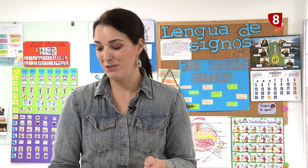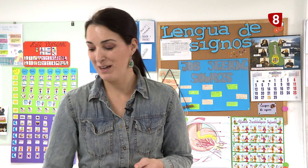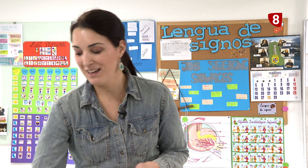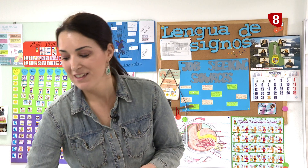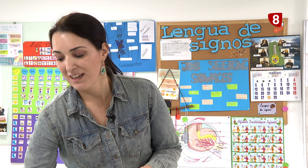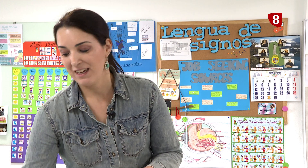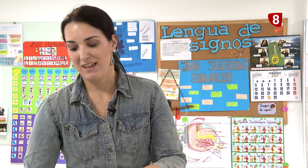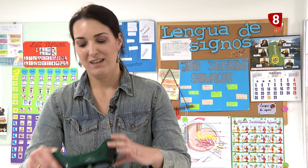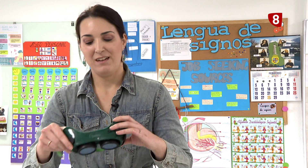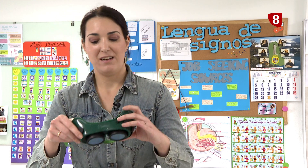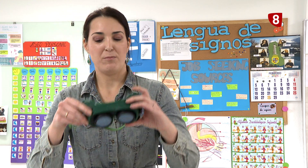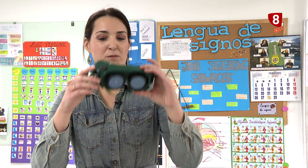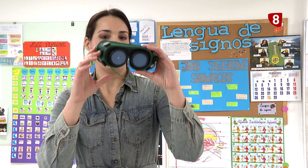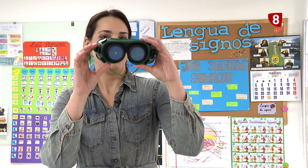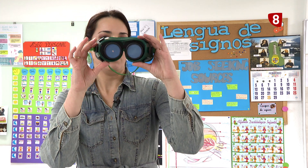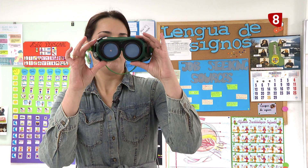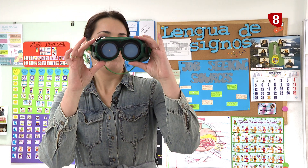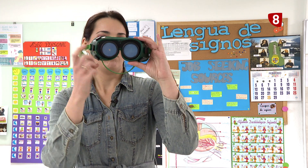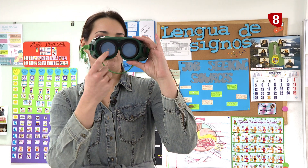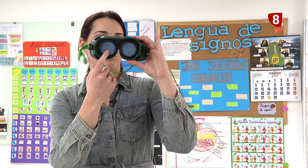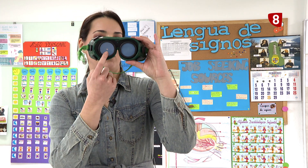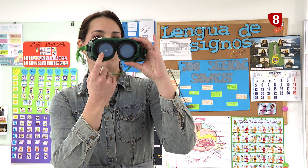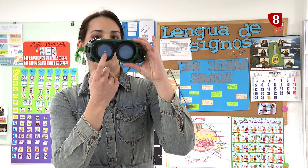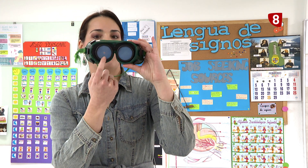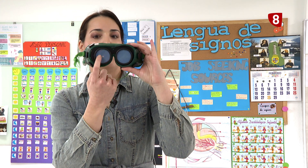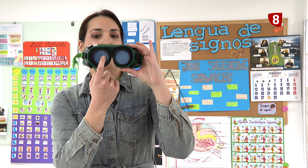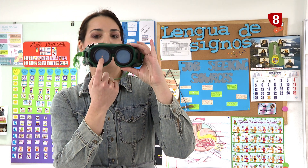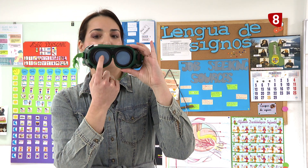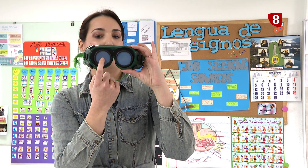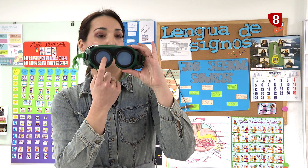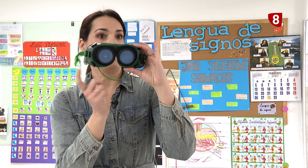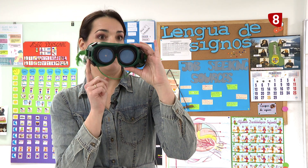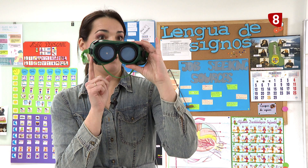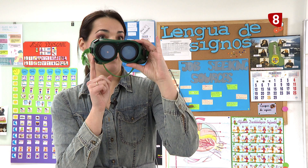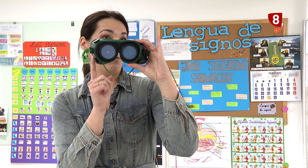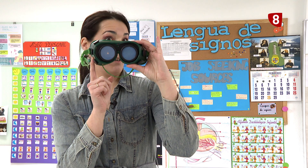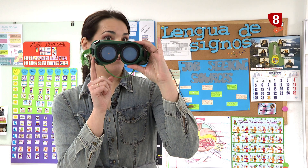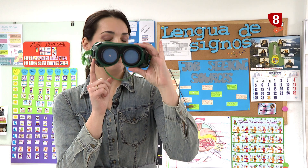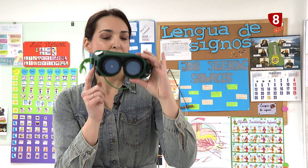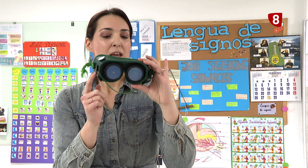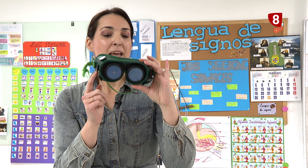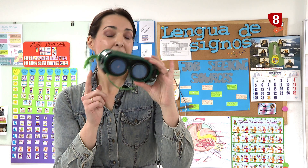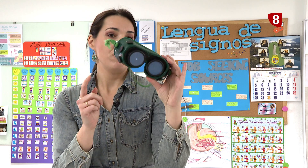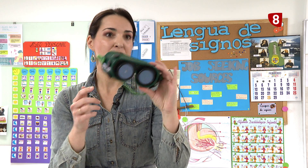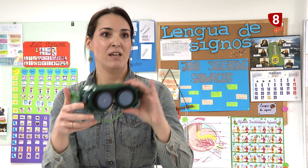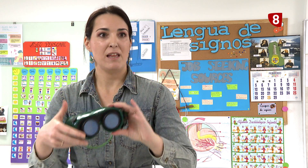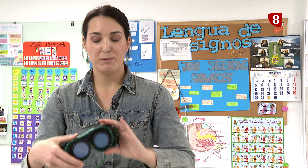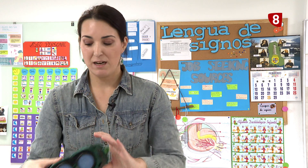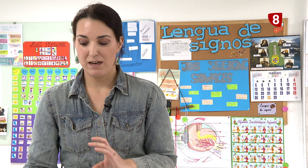visual, que en campo visual sería una persona sordociega vería por este agujerito, y ellos tienen que adaptar la lengua